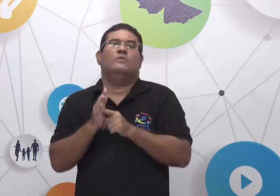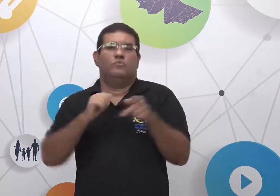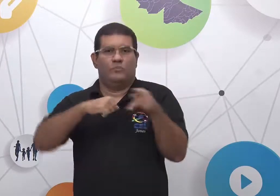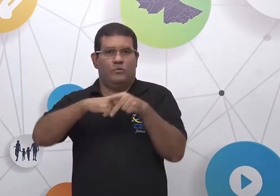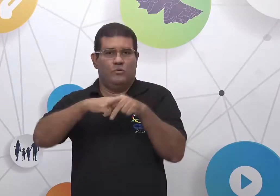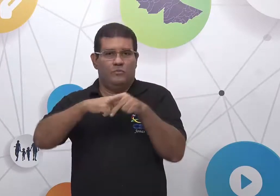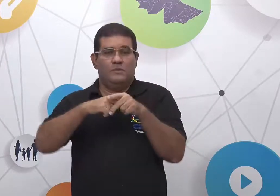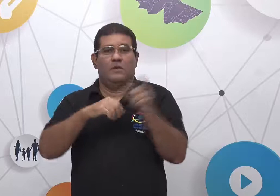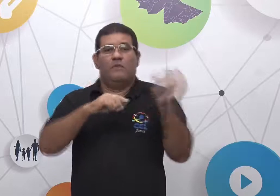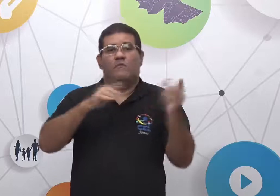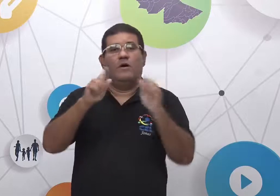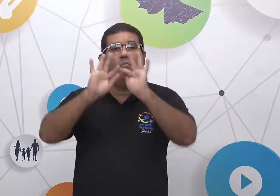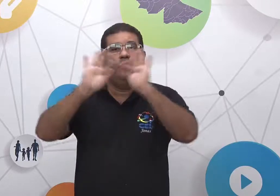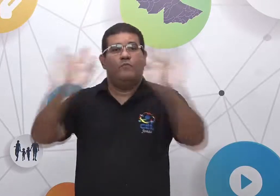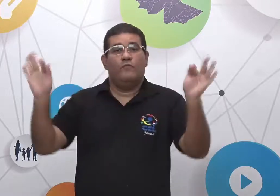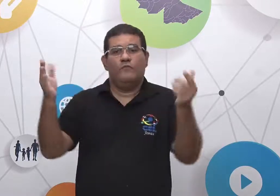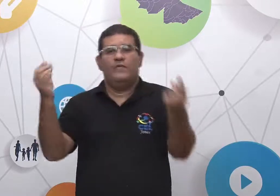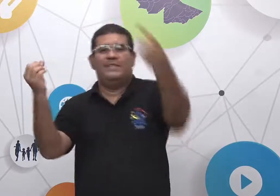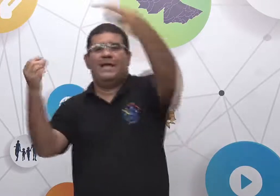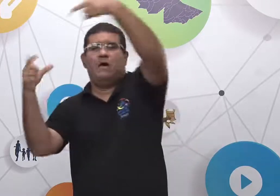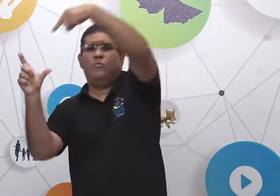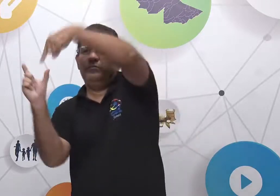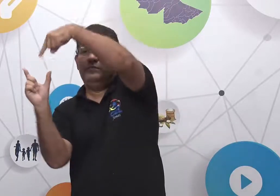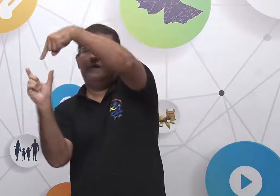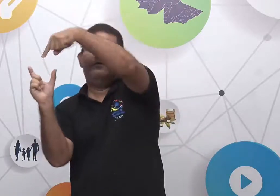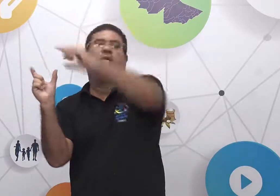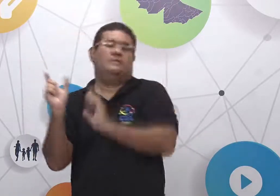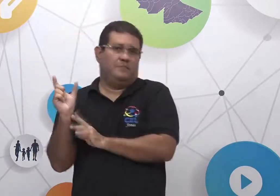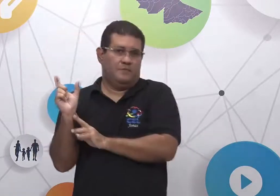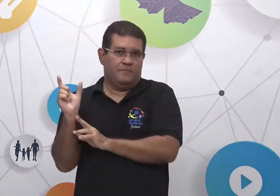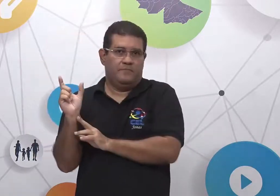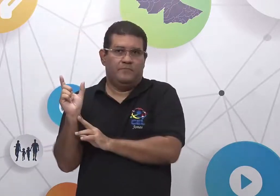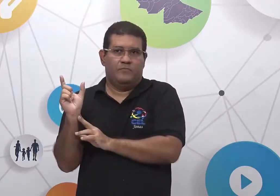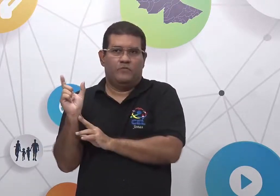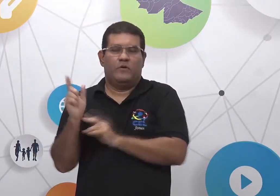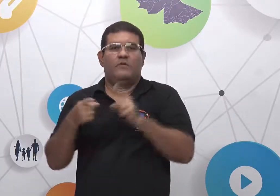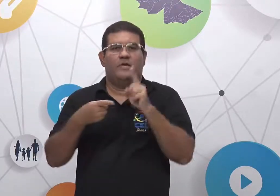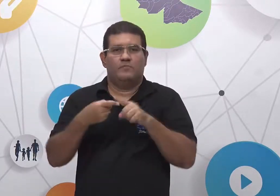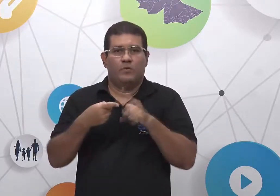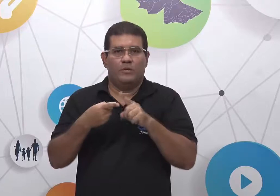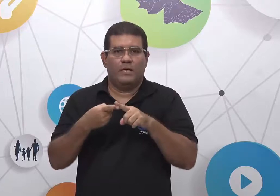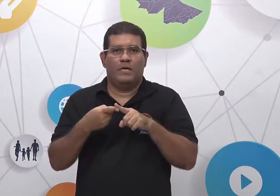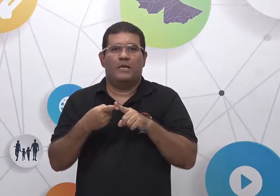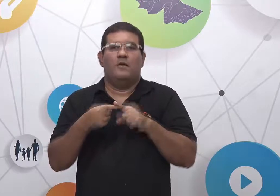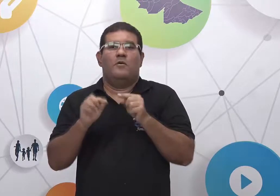os pronomes vão por final da frase o sinal da face porque